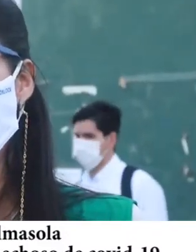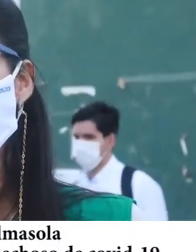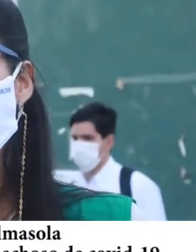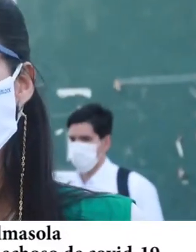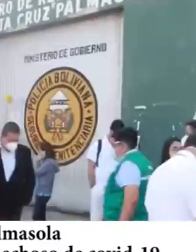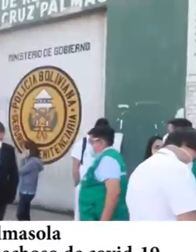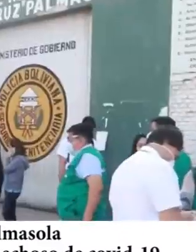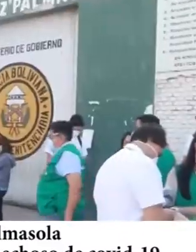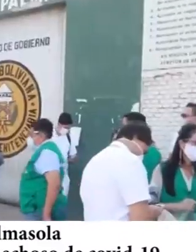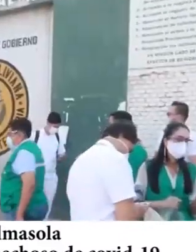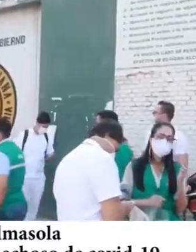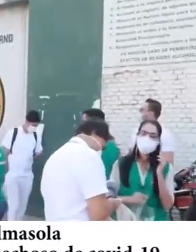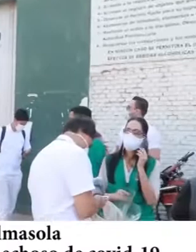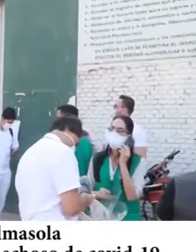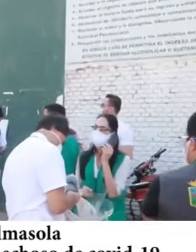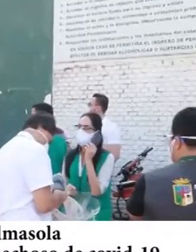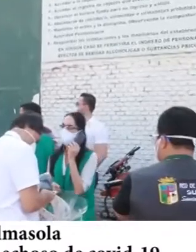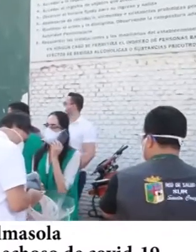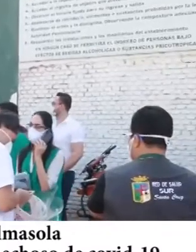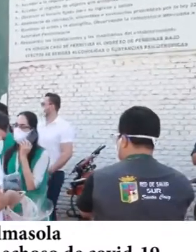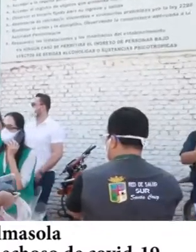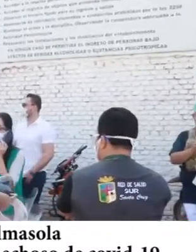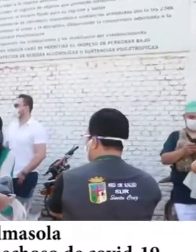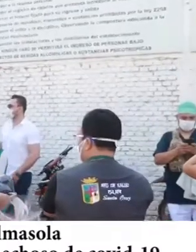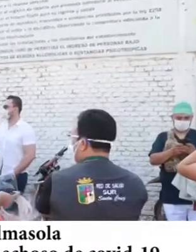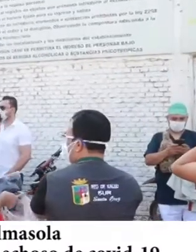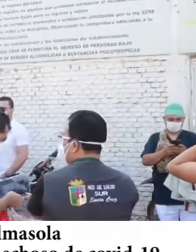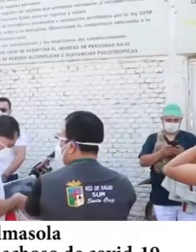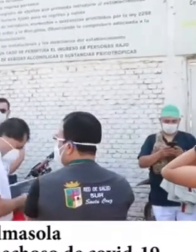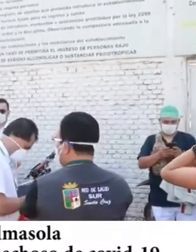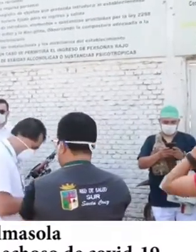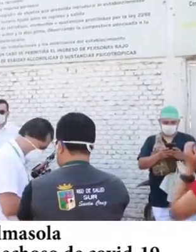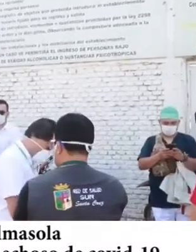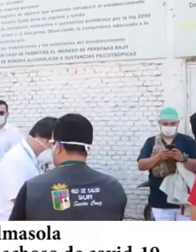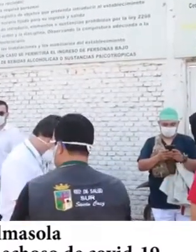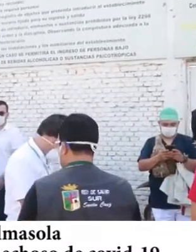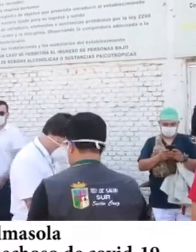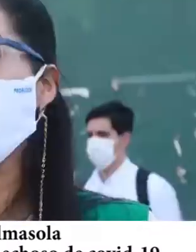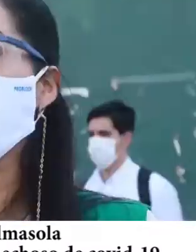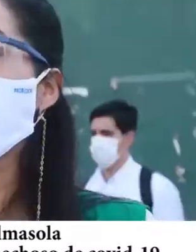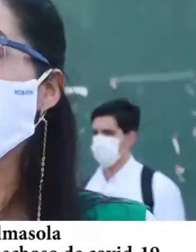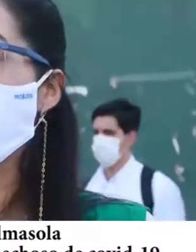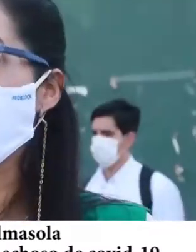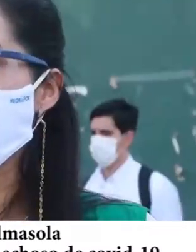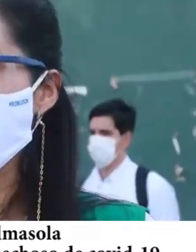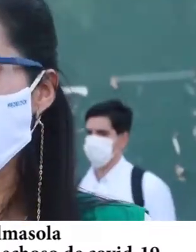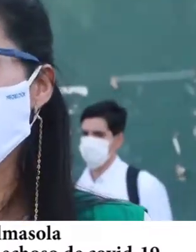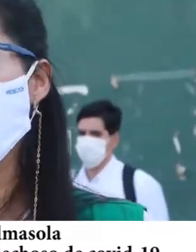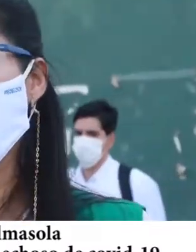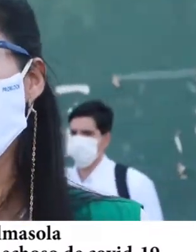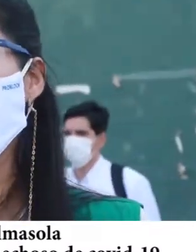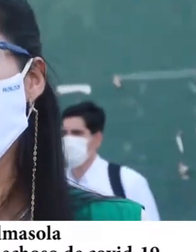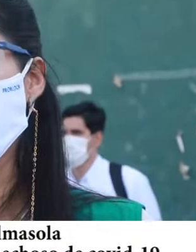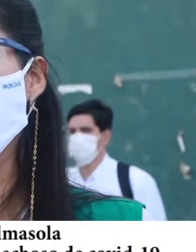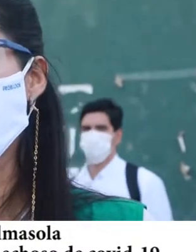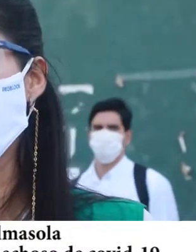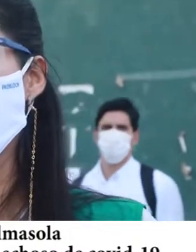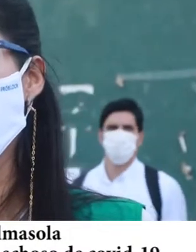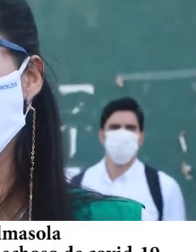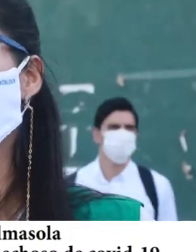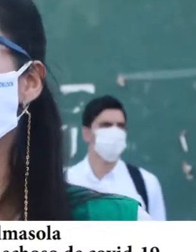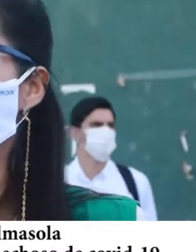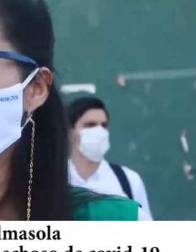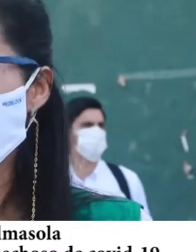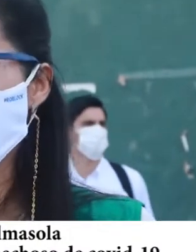están aquí iniciando el trabajo. Van a estar durante todo el día y los días o el tiempo que sea necesario para poder atender a todas